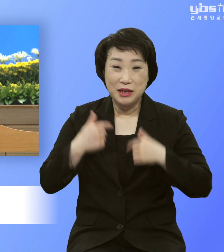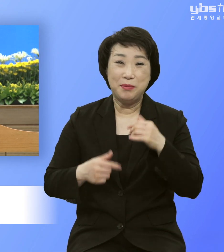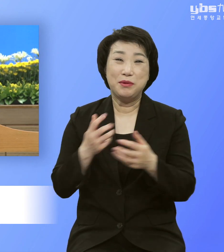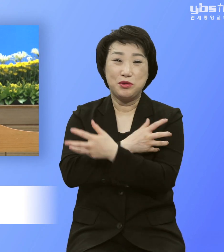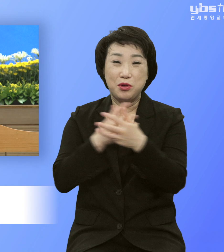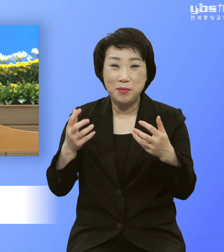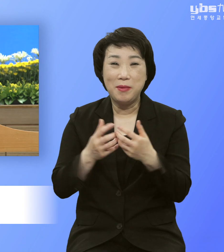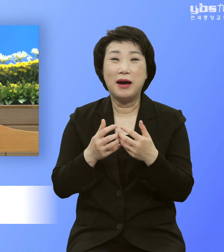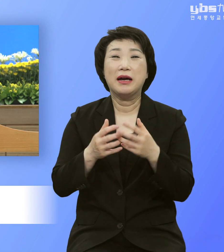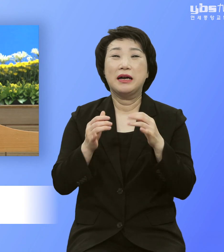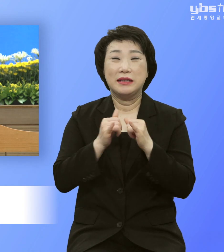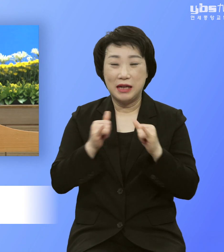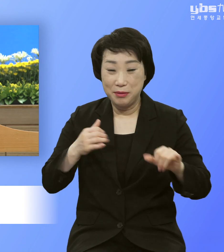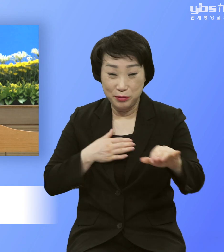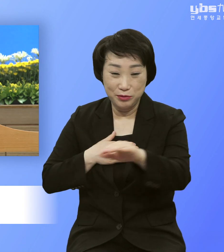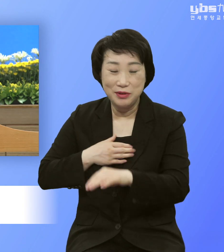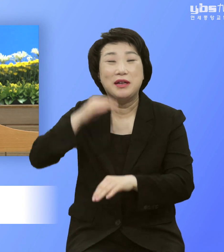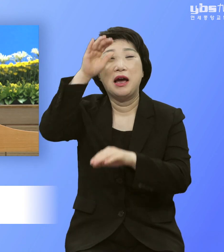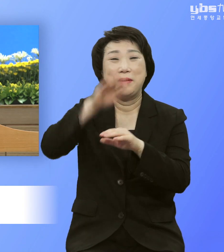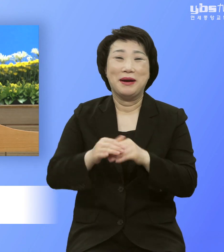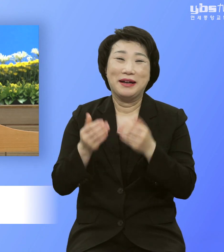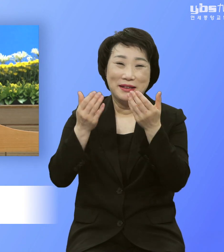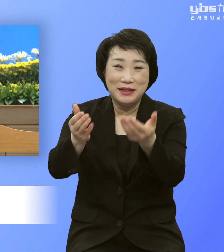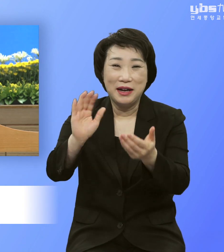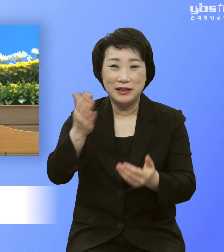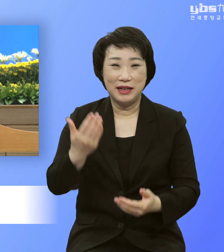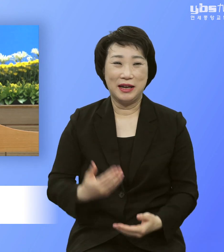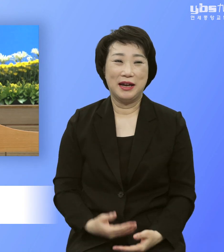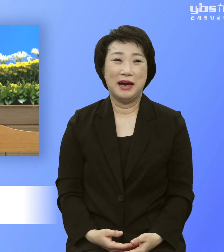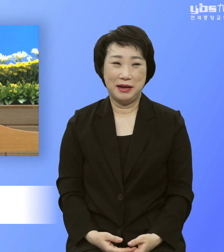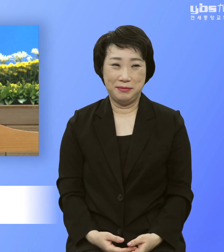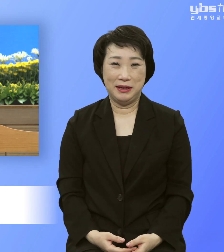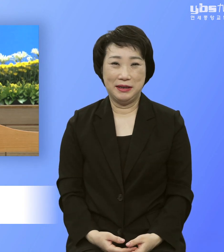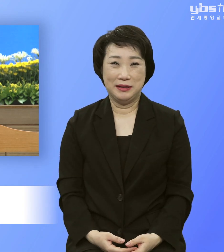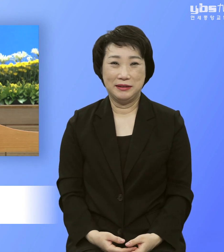기쁨이 충만한 자세로 예배를 드려야 되는데,